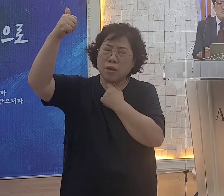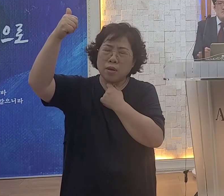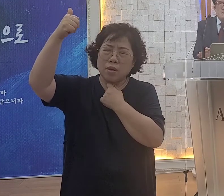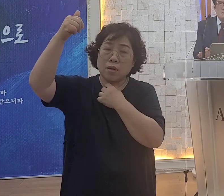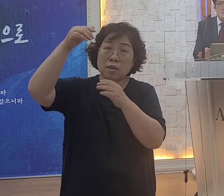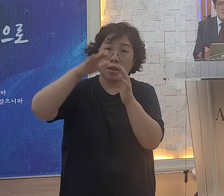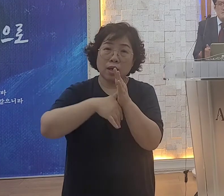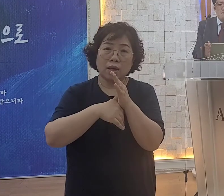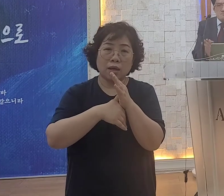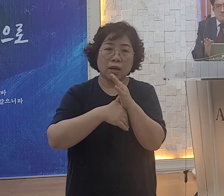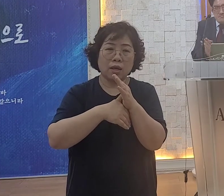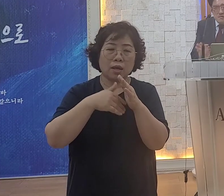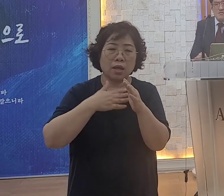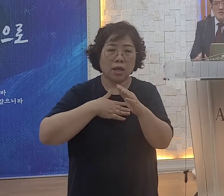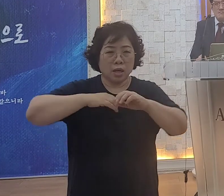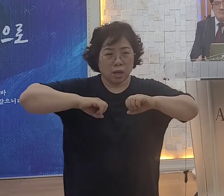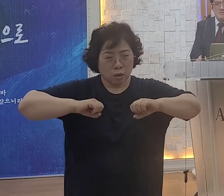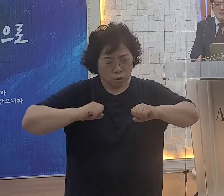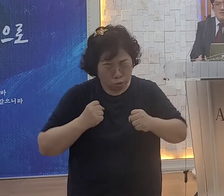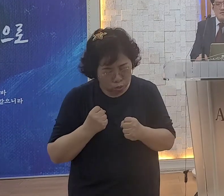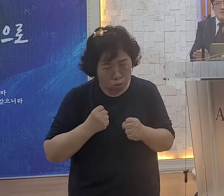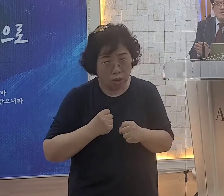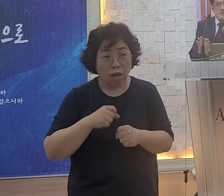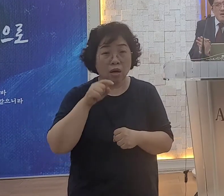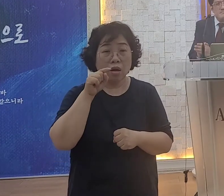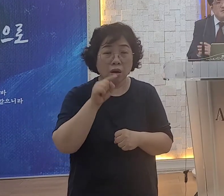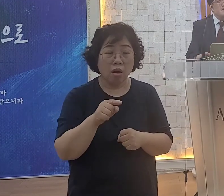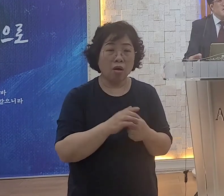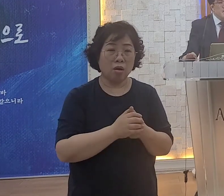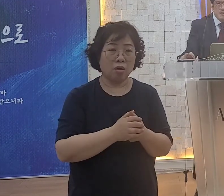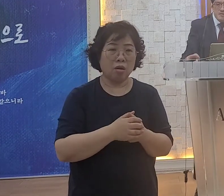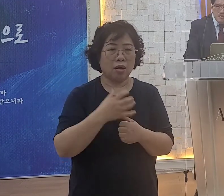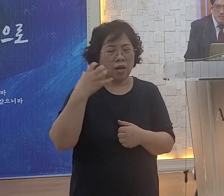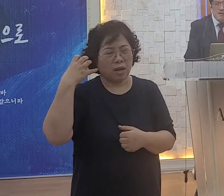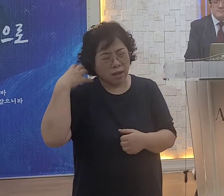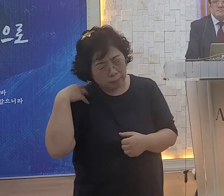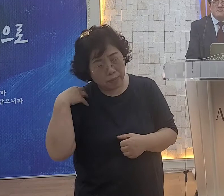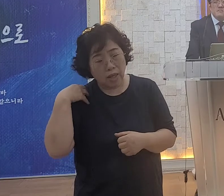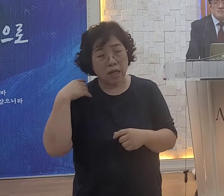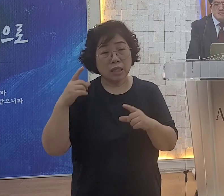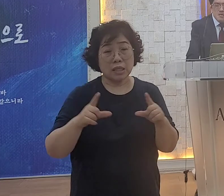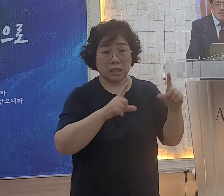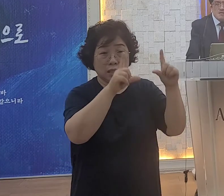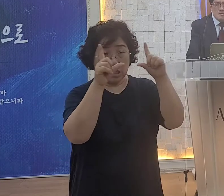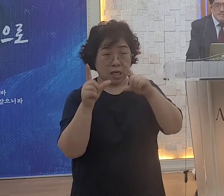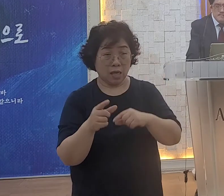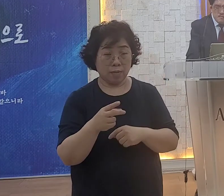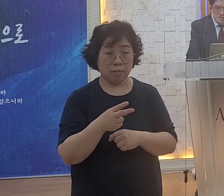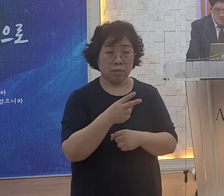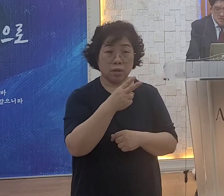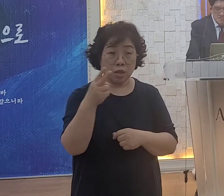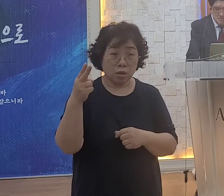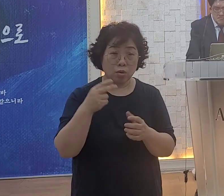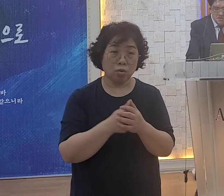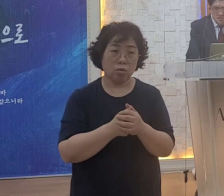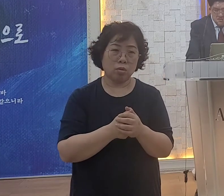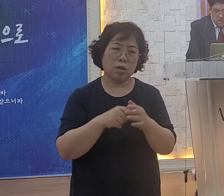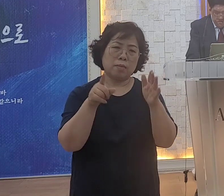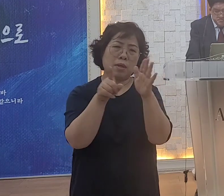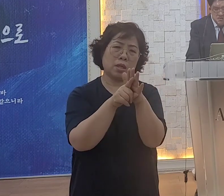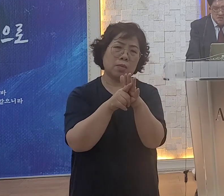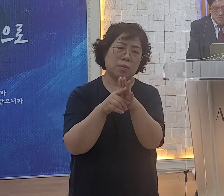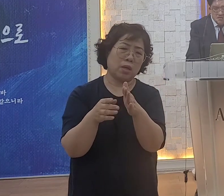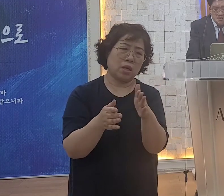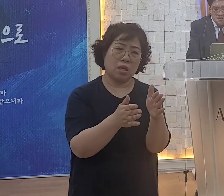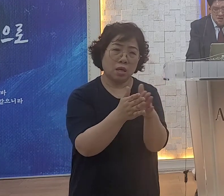내 사명입니다. 목숨을 버렸으라도 그 일을 감당해 내는 삶. 이게 이 믿음의